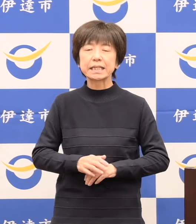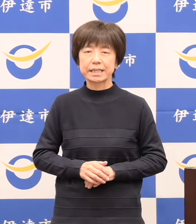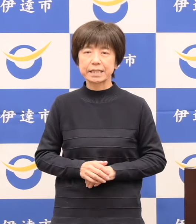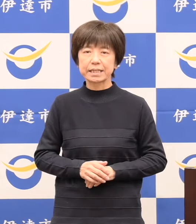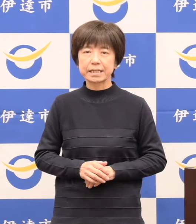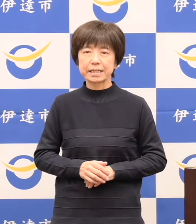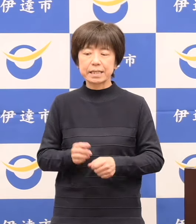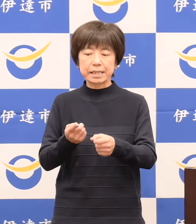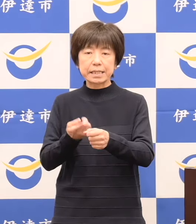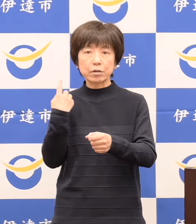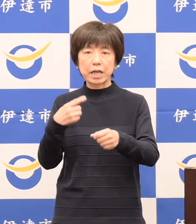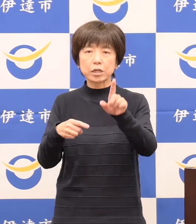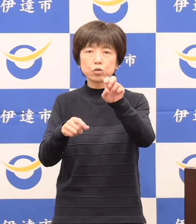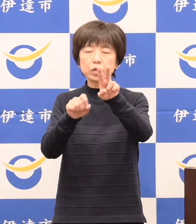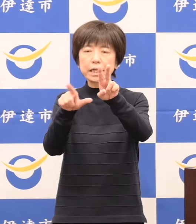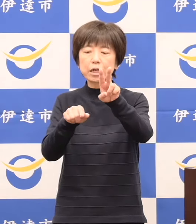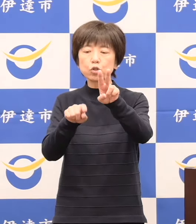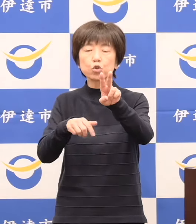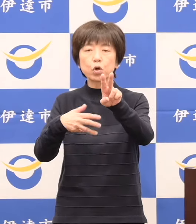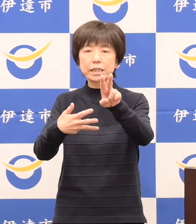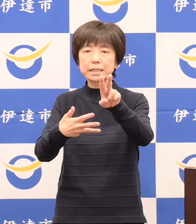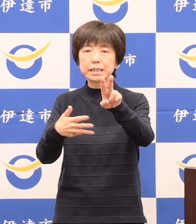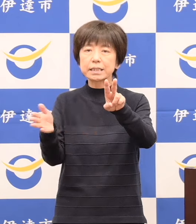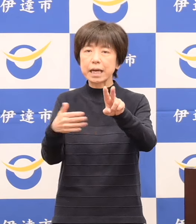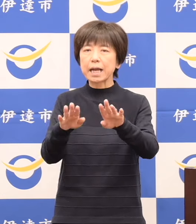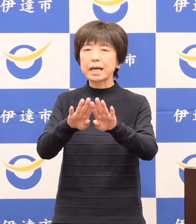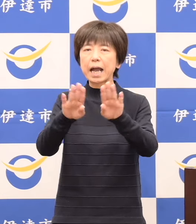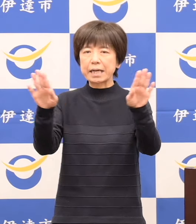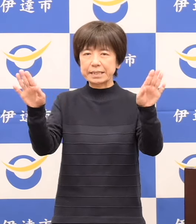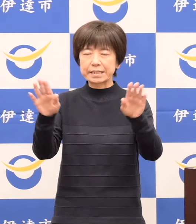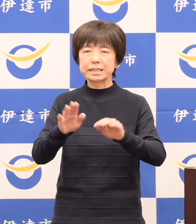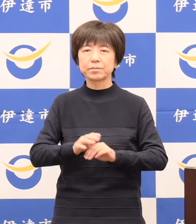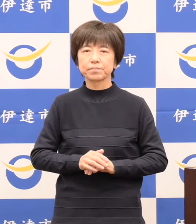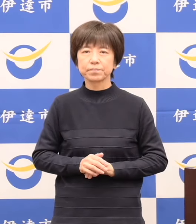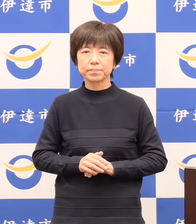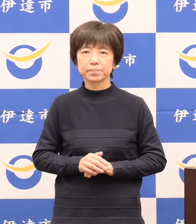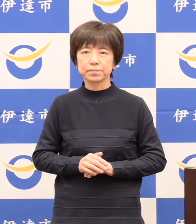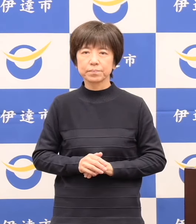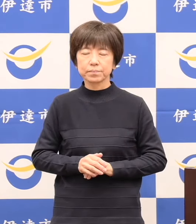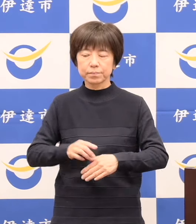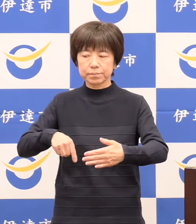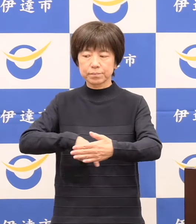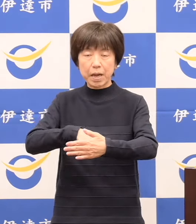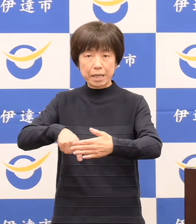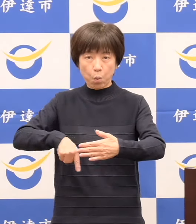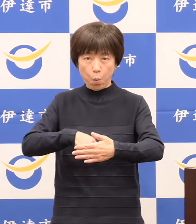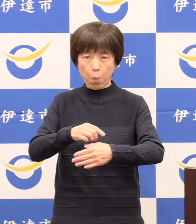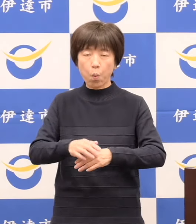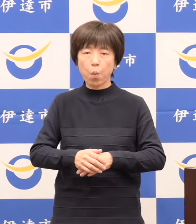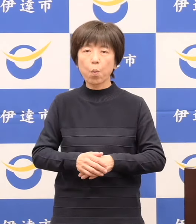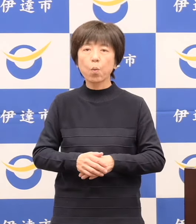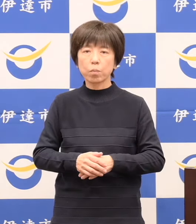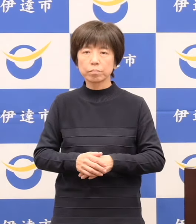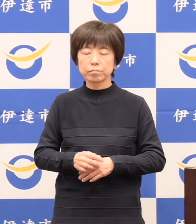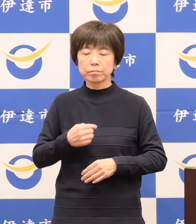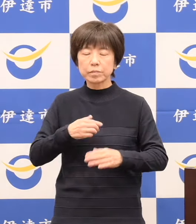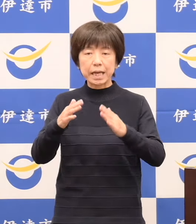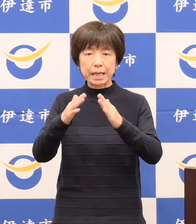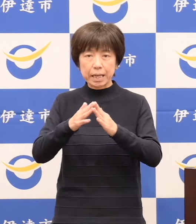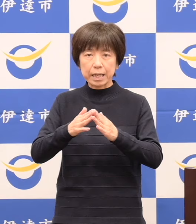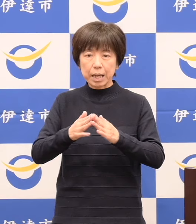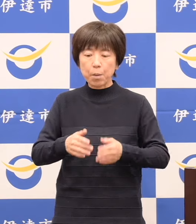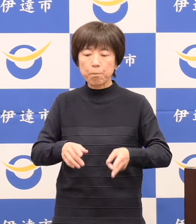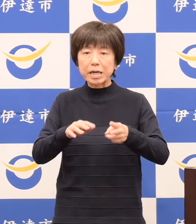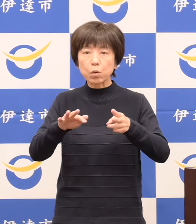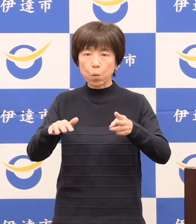。昨年12月18日から開始をしております。内容でございますが、自宅のパソコンやスマホ